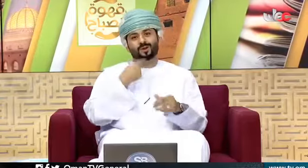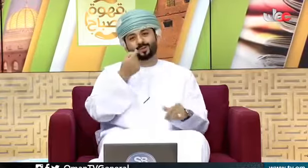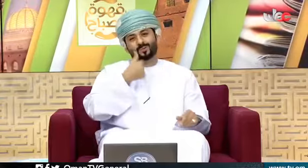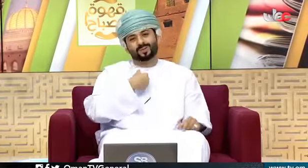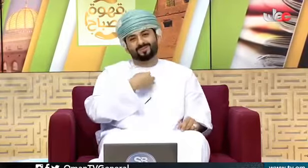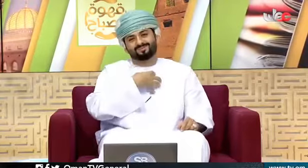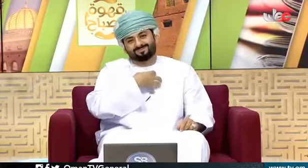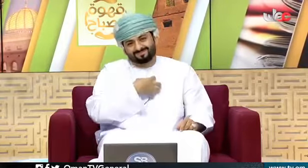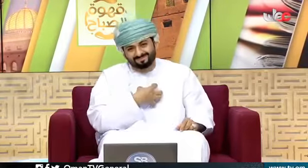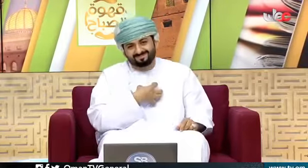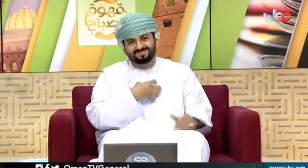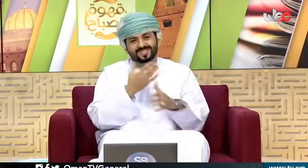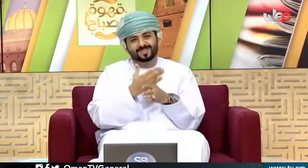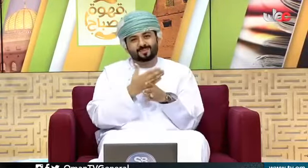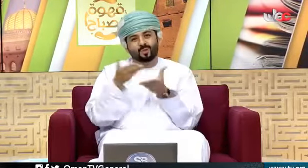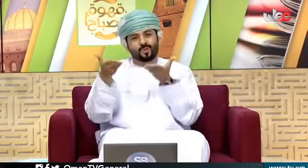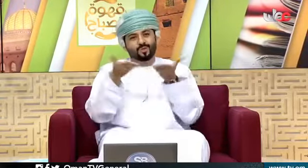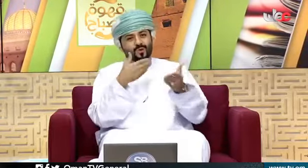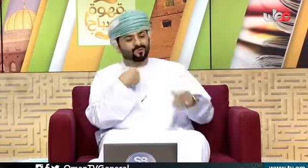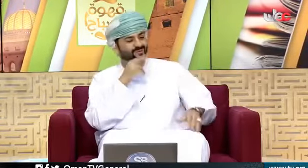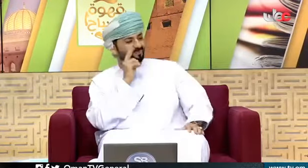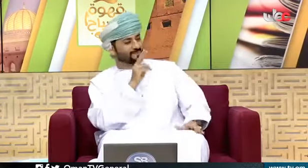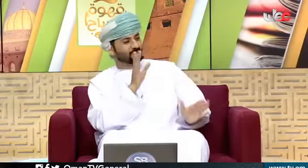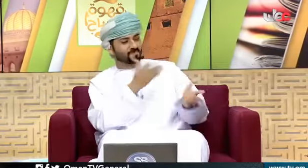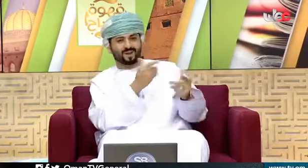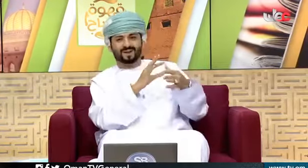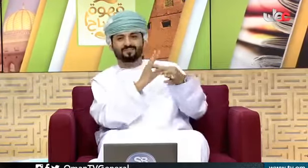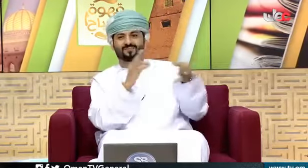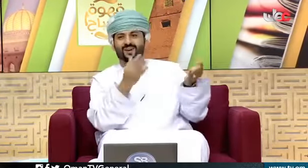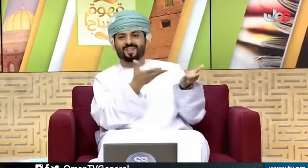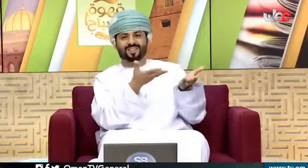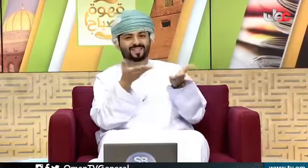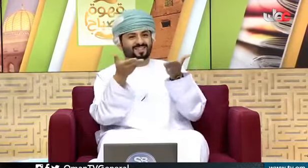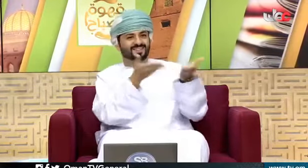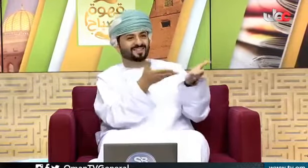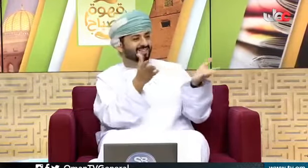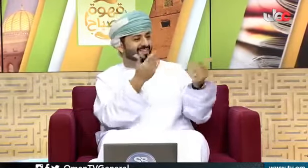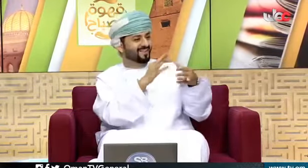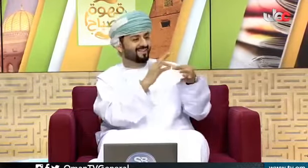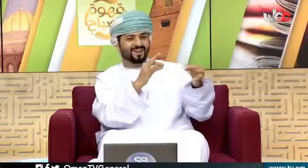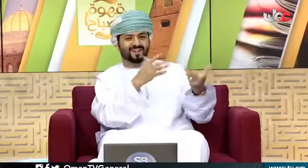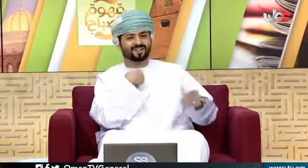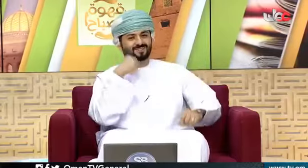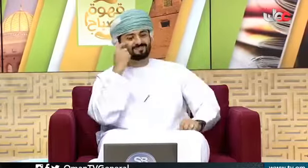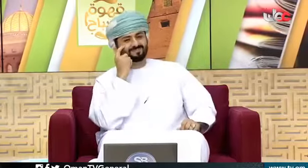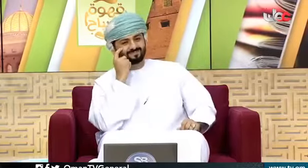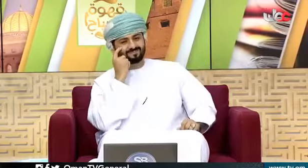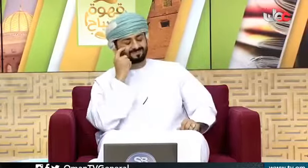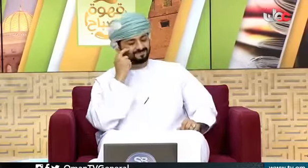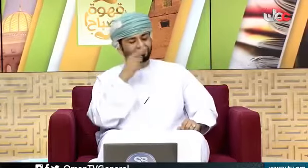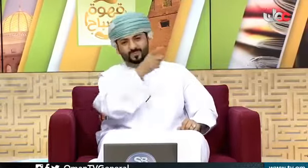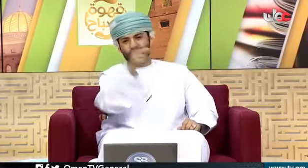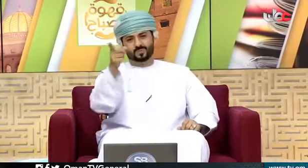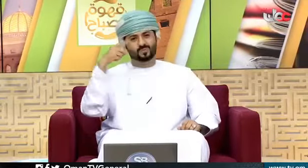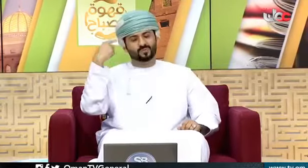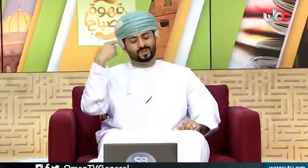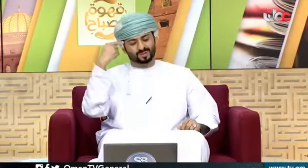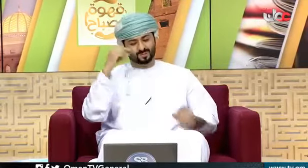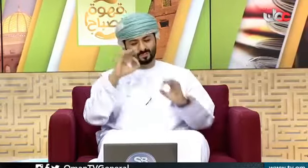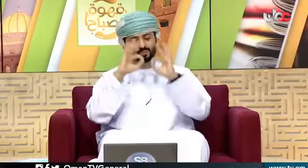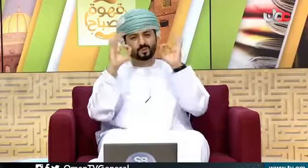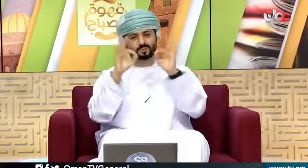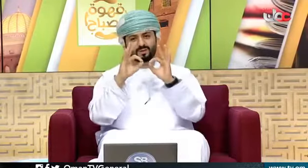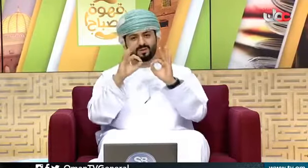الخاص، نحن سعداء جدا. لذلك نحن اليوم ما عندنا ضيف موجود معنا، كيف ممكن نحن